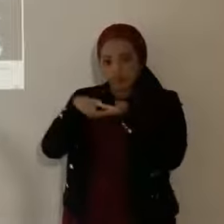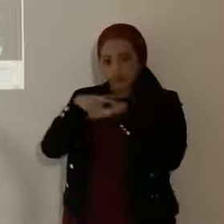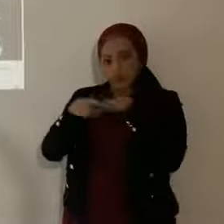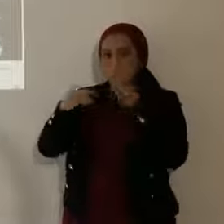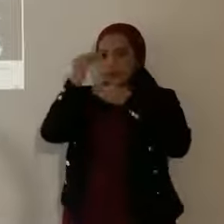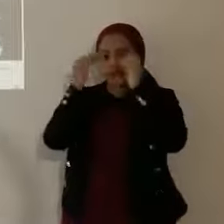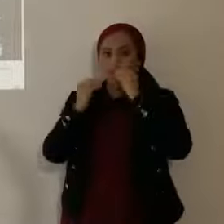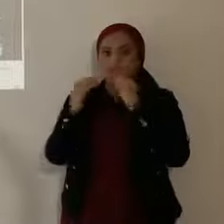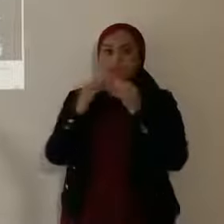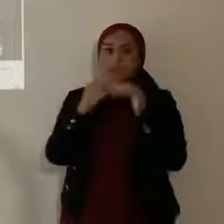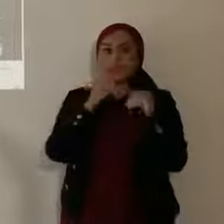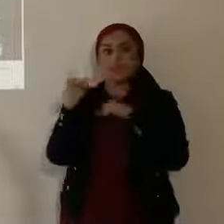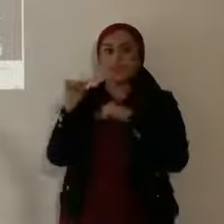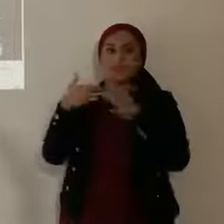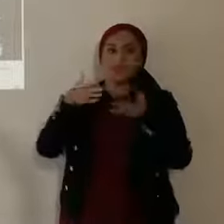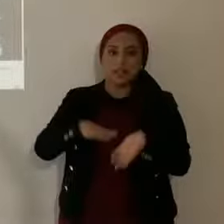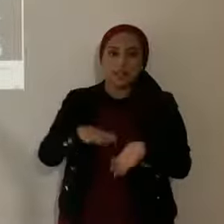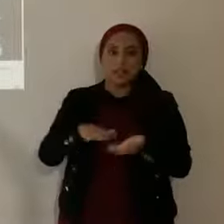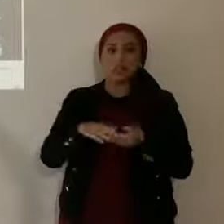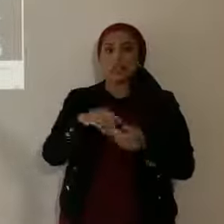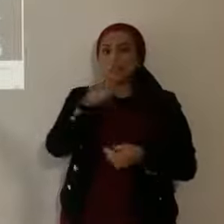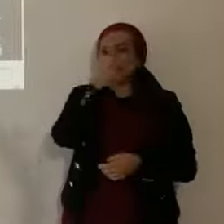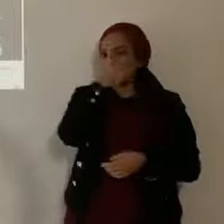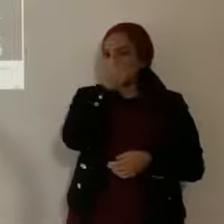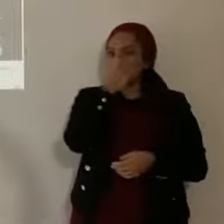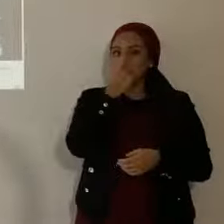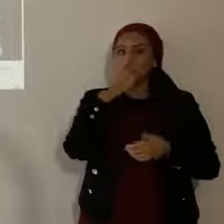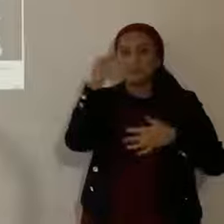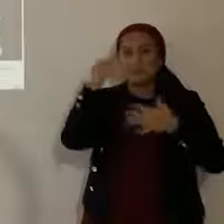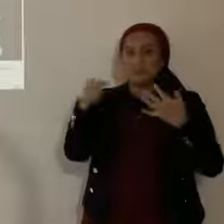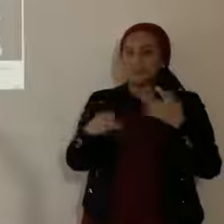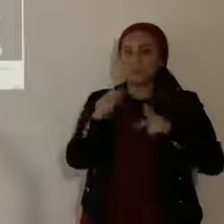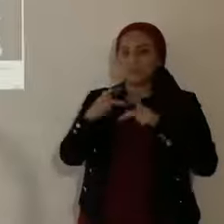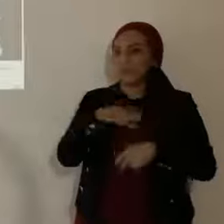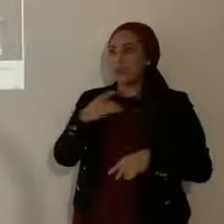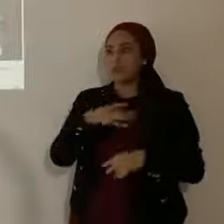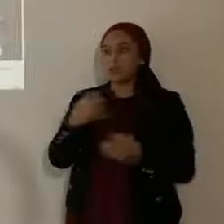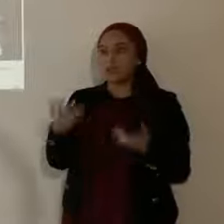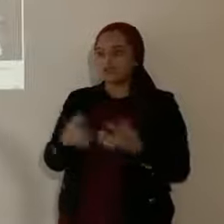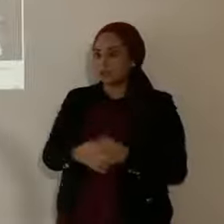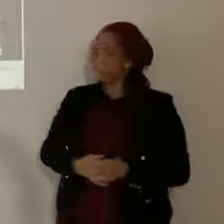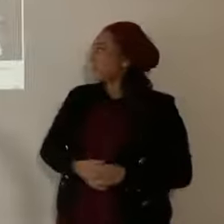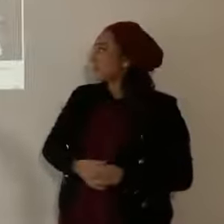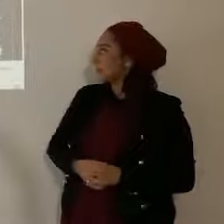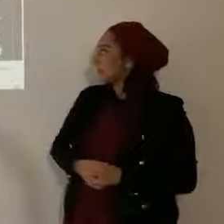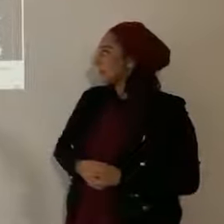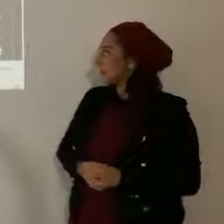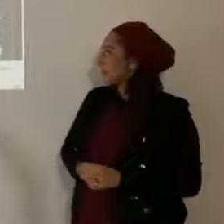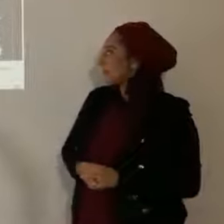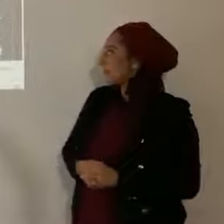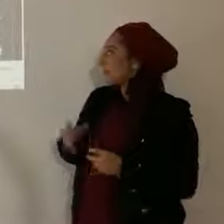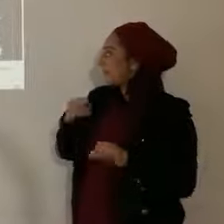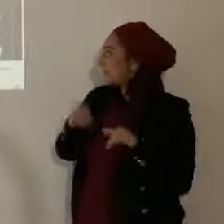como calavera, como muerto, como momia, como Drácula, etc. Es lo que le interesó a la gente. Ahora, por lo mismo, como la gente